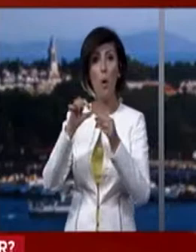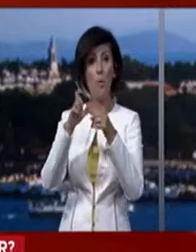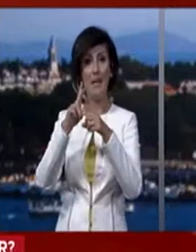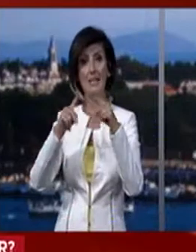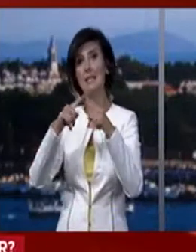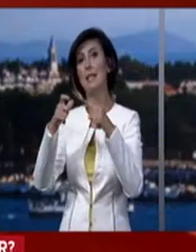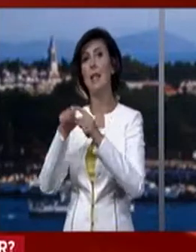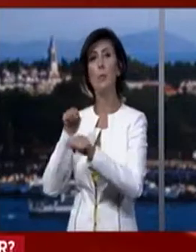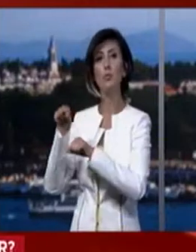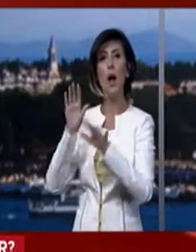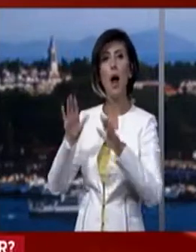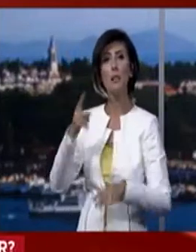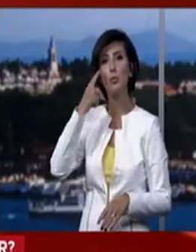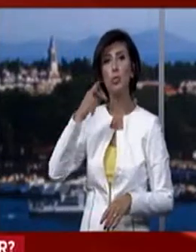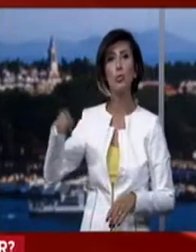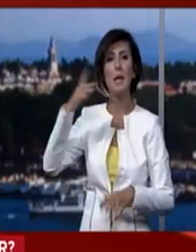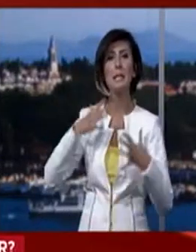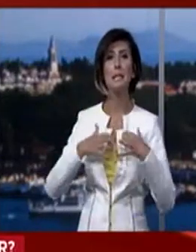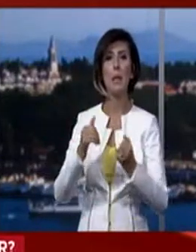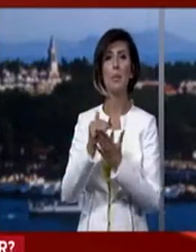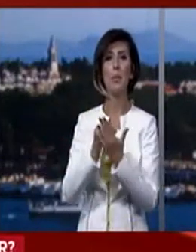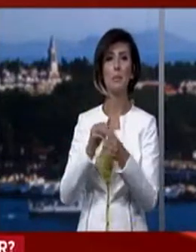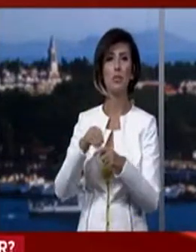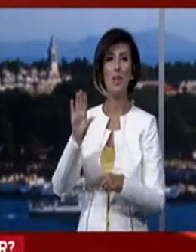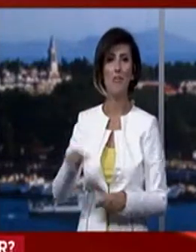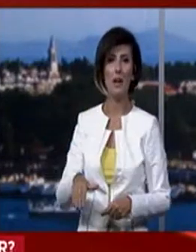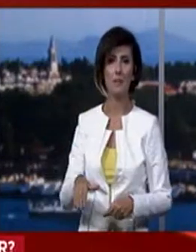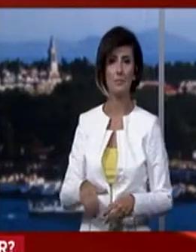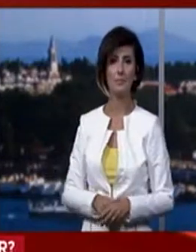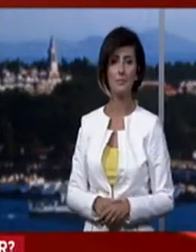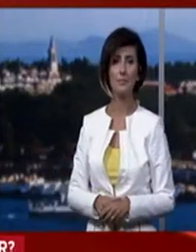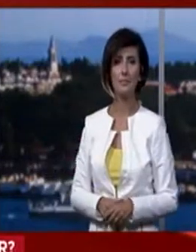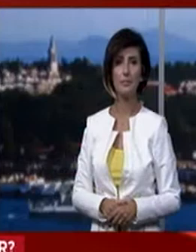Obeziteyle mücadele artık hükümetlerin de sağlık programlarında yer alıyor.